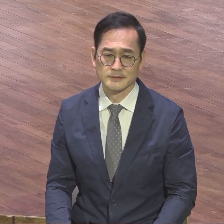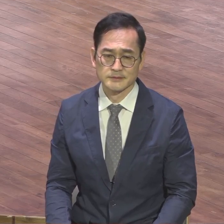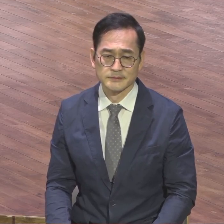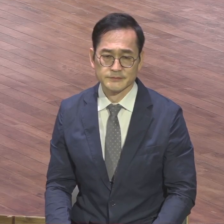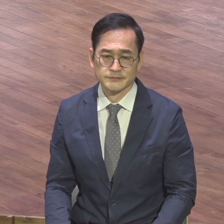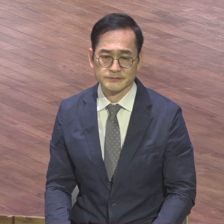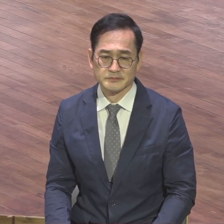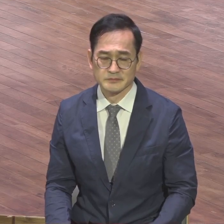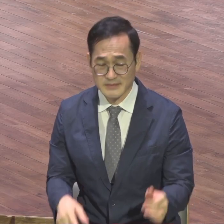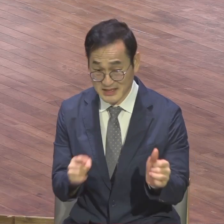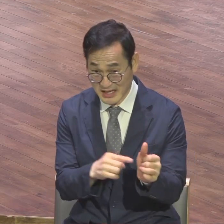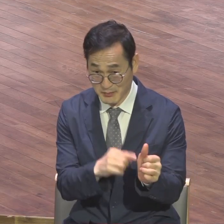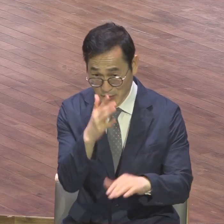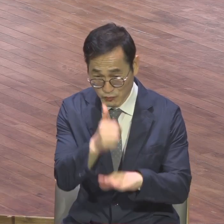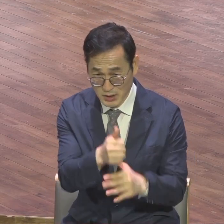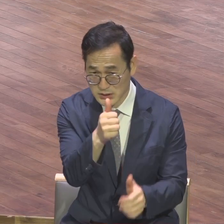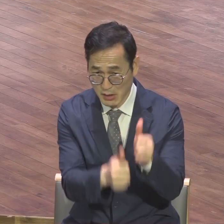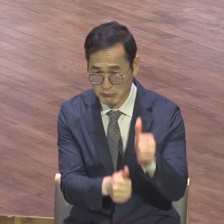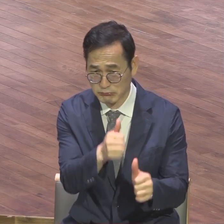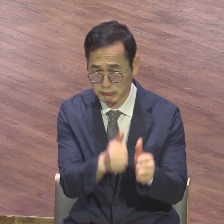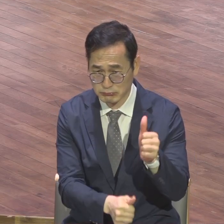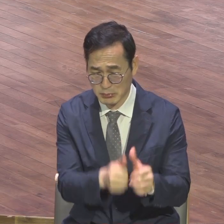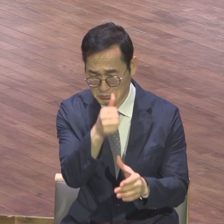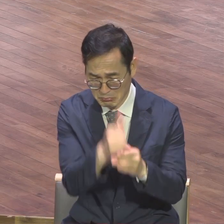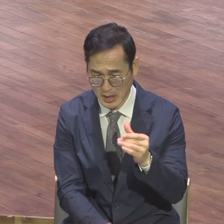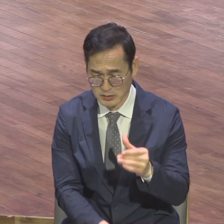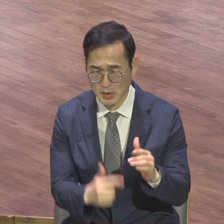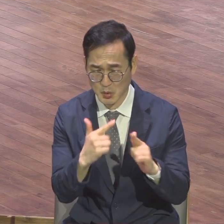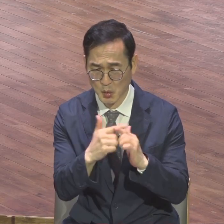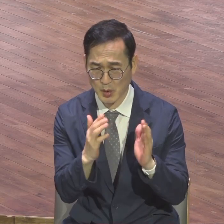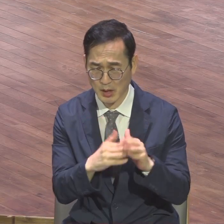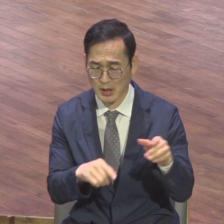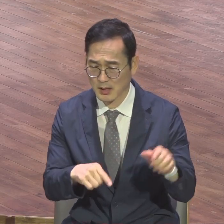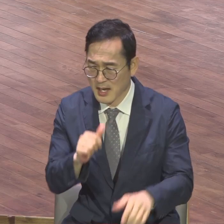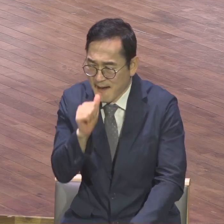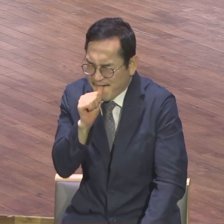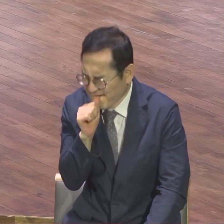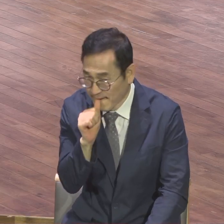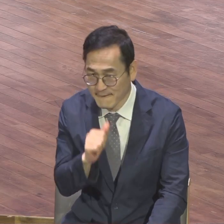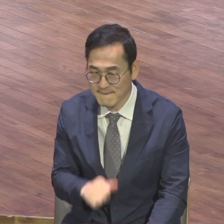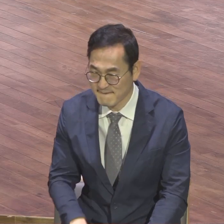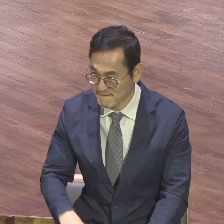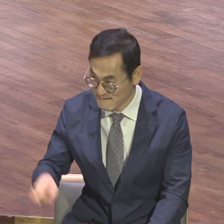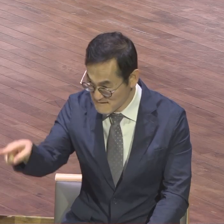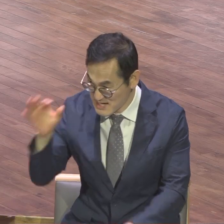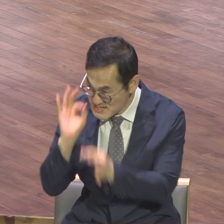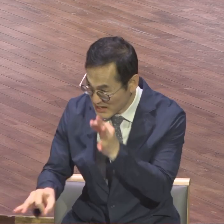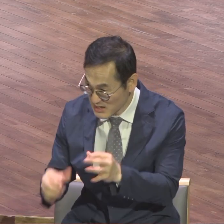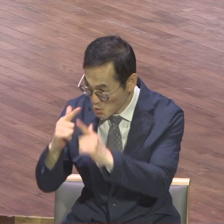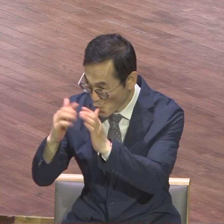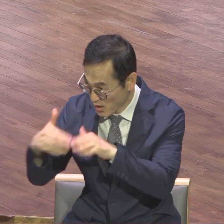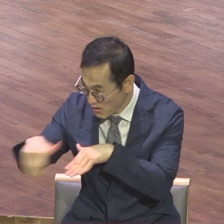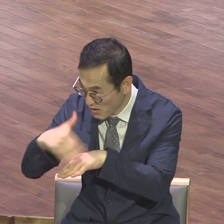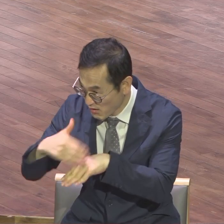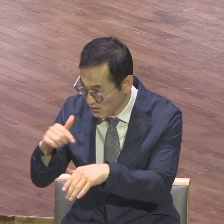사람은 실족시키고 그것도 초신자들 주로 믿음 약한 사람들 그렇게 해버리면 교회 안 나와요. 그냥 상처받는다니까요.